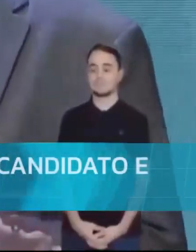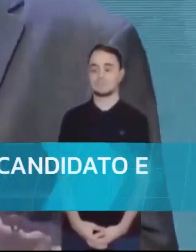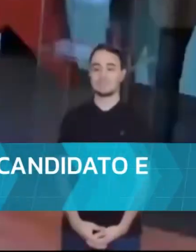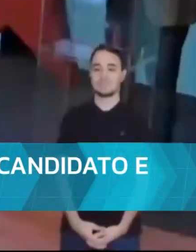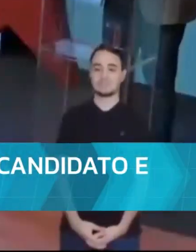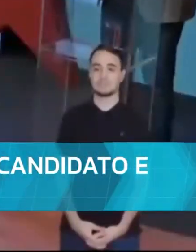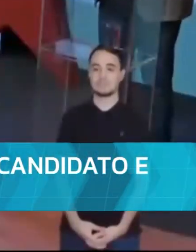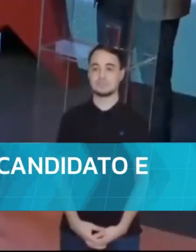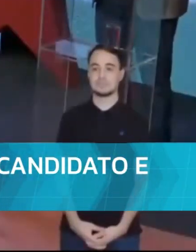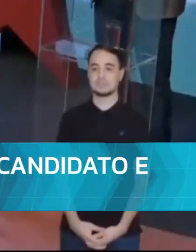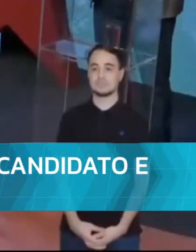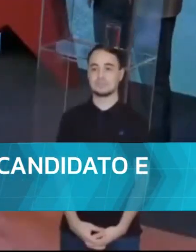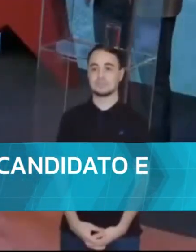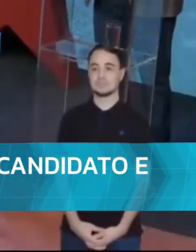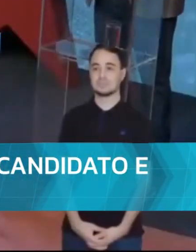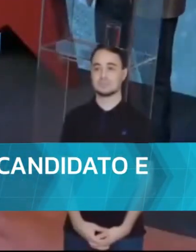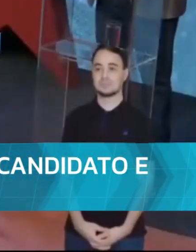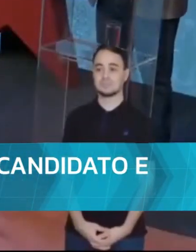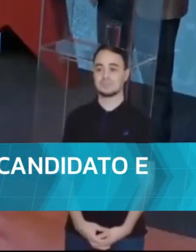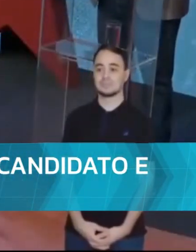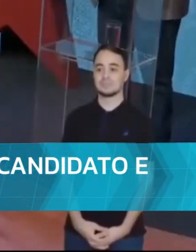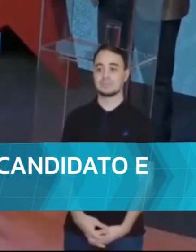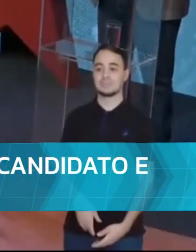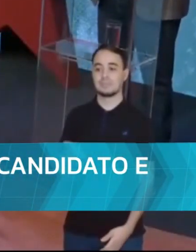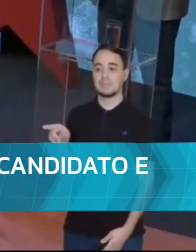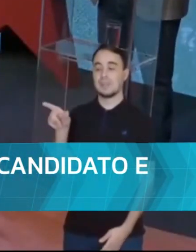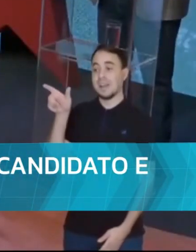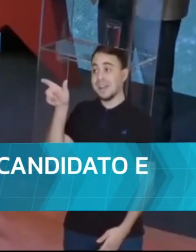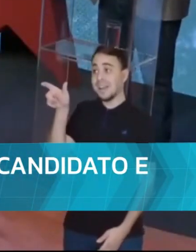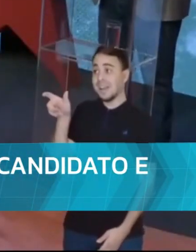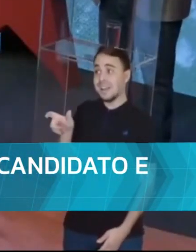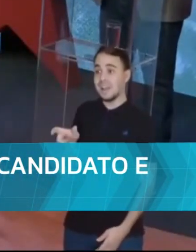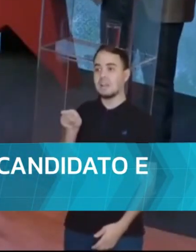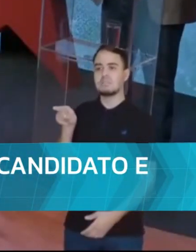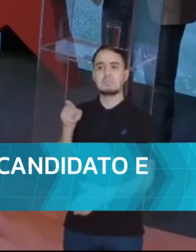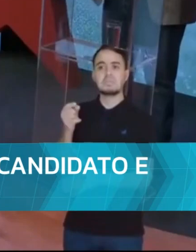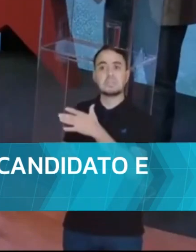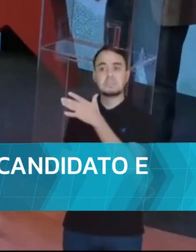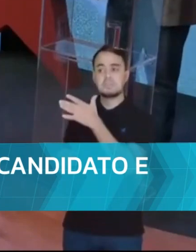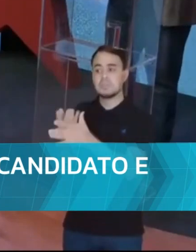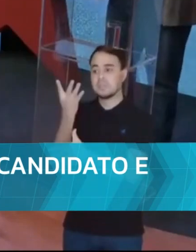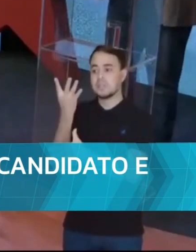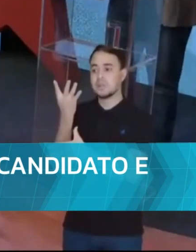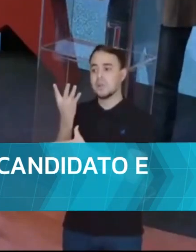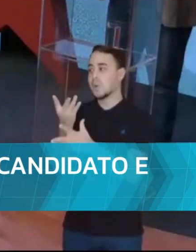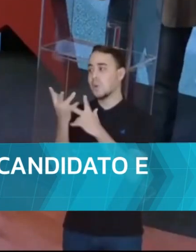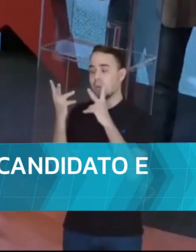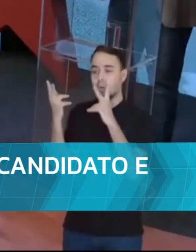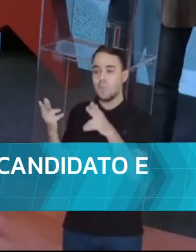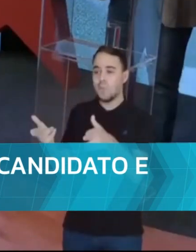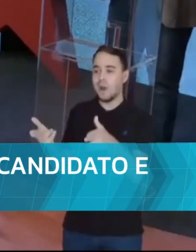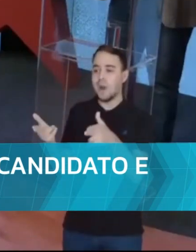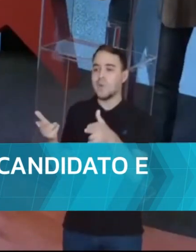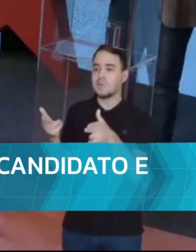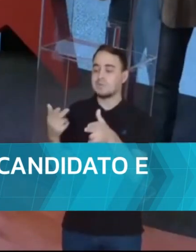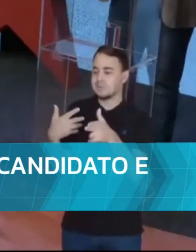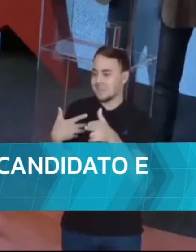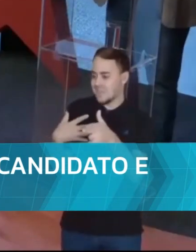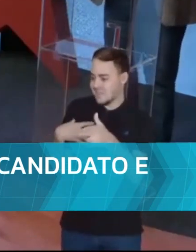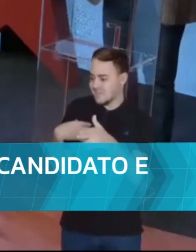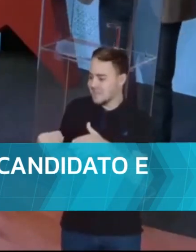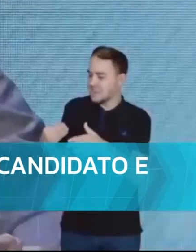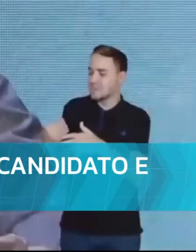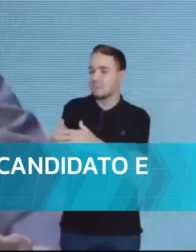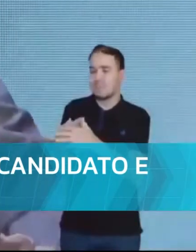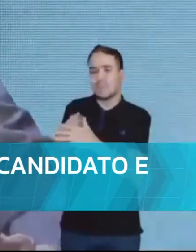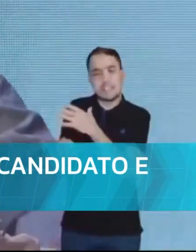Um ano após recuperar os seus direitos políticos eleitorais, o ex-presidente Luiz Inácio Lula da Silva, do PT, prepara um